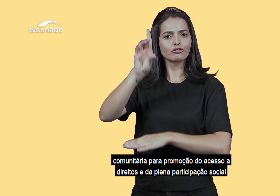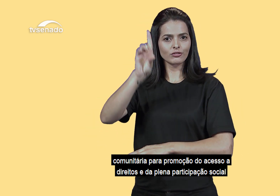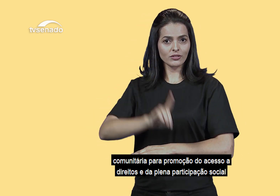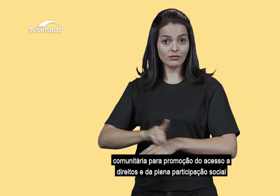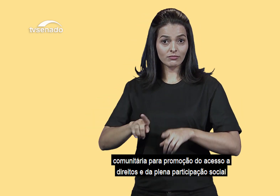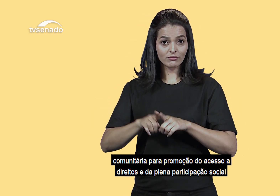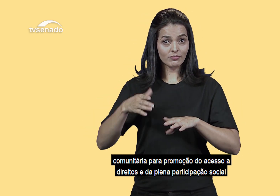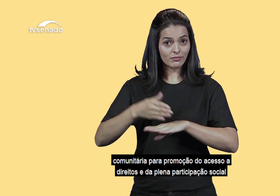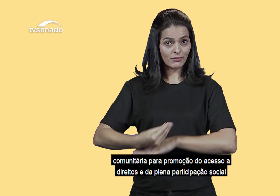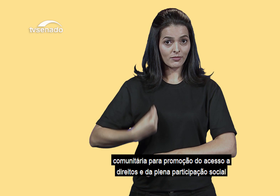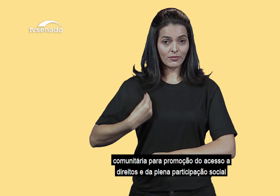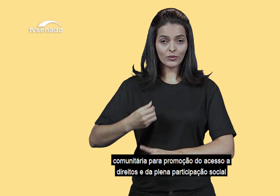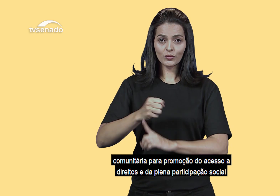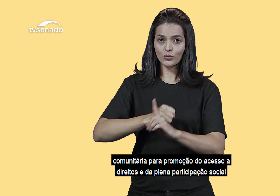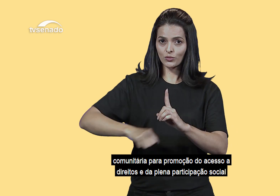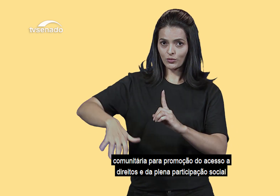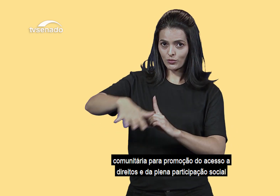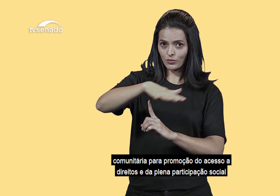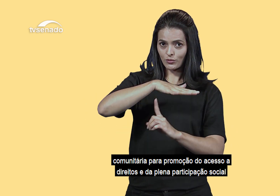participação social